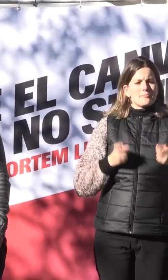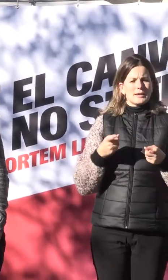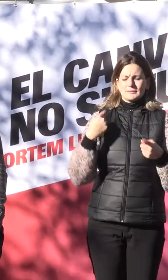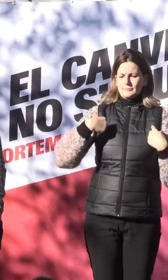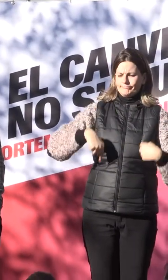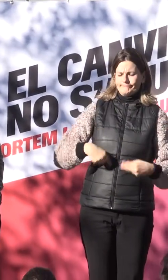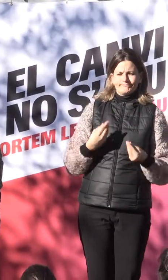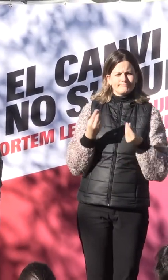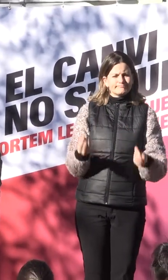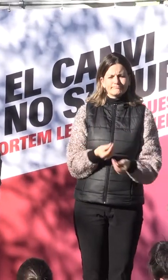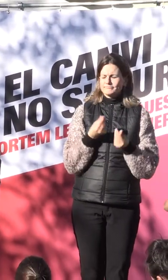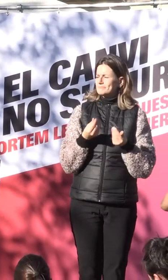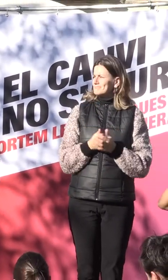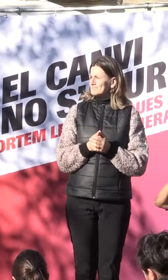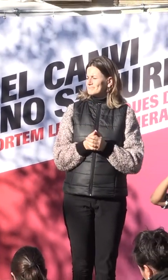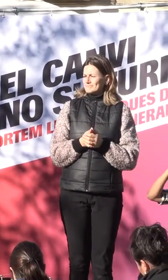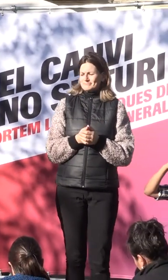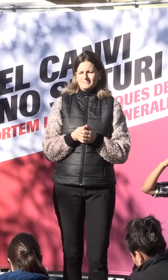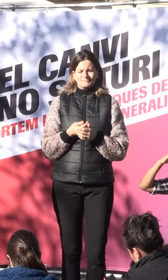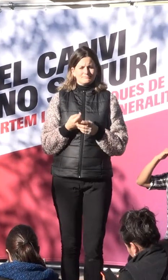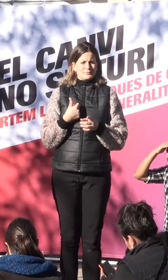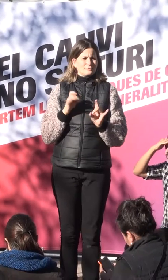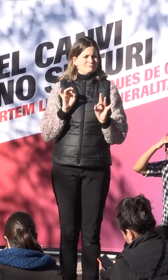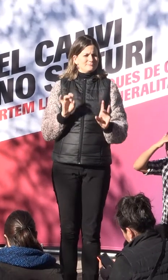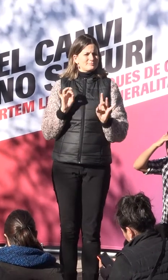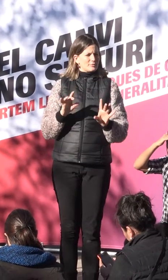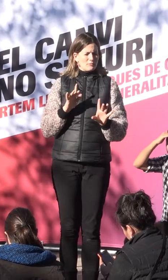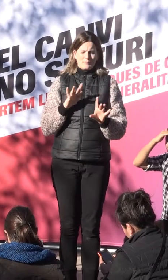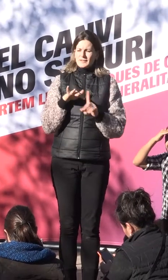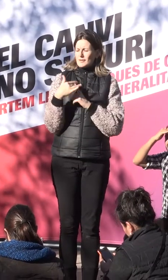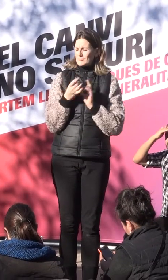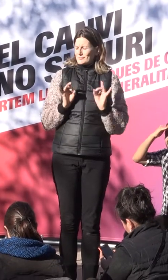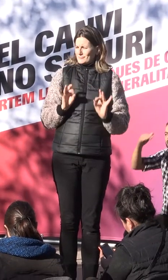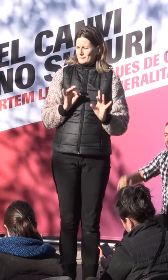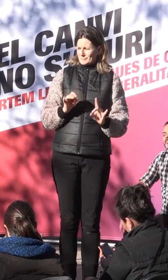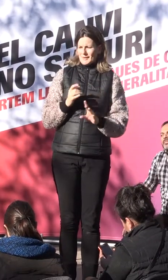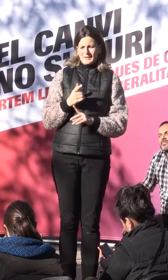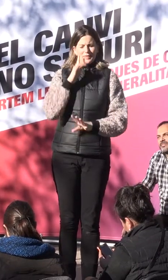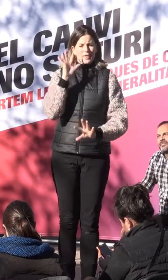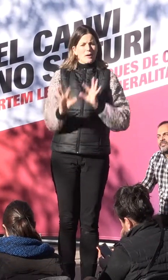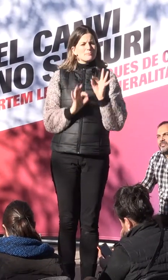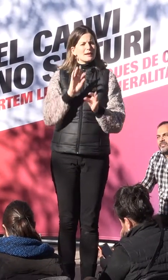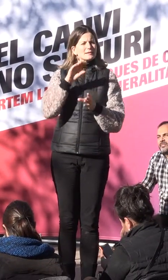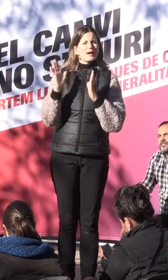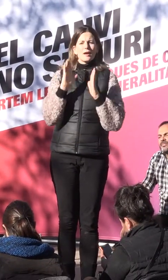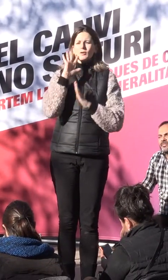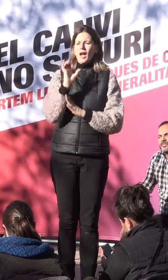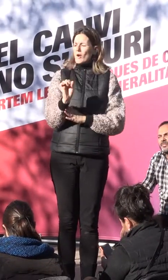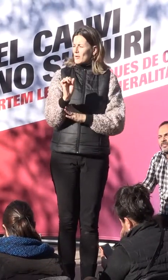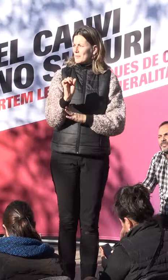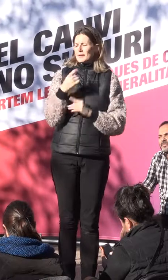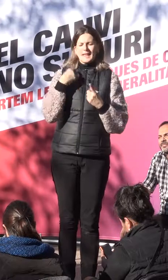sentido que está tan en riesgo como hoy un gobierno en el que han